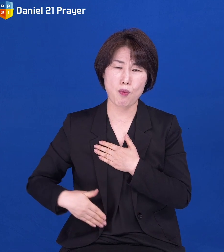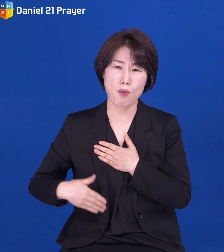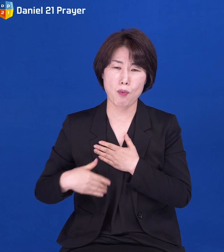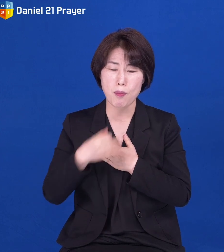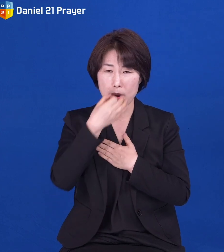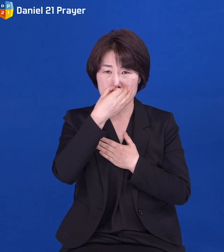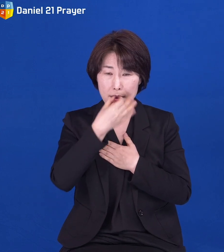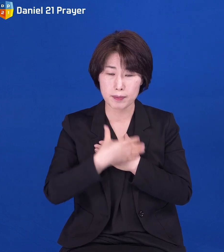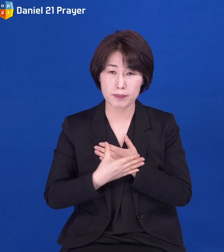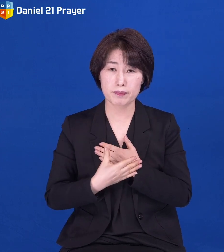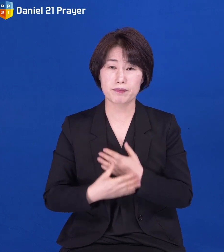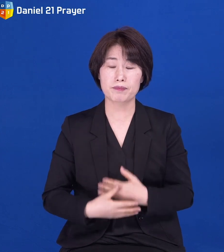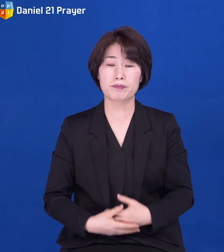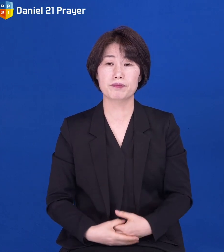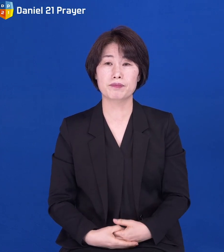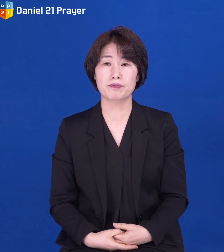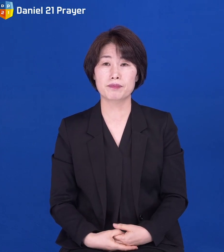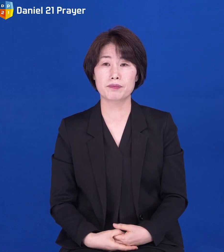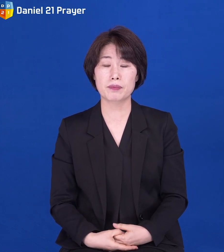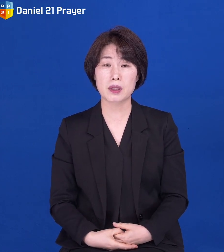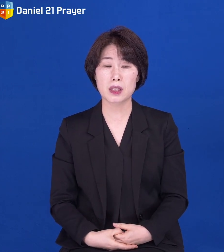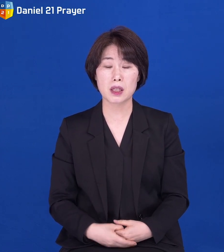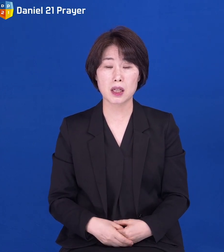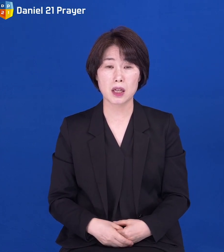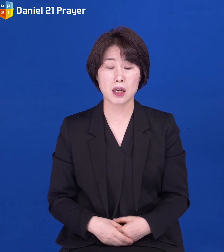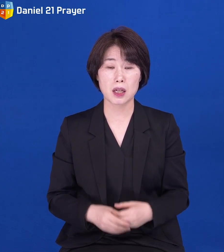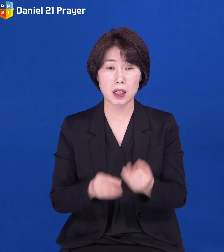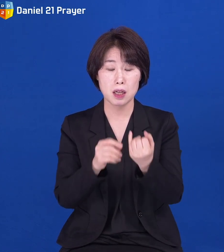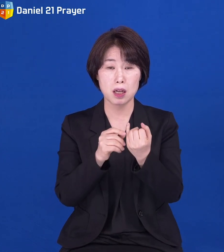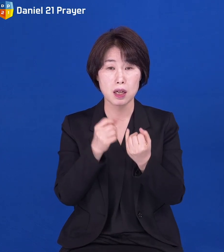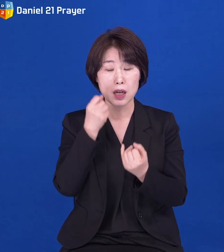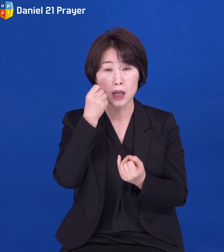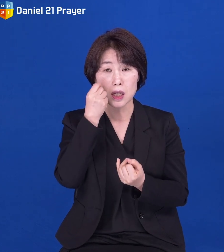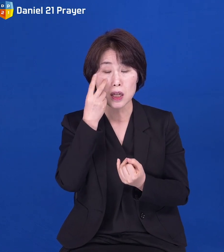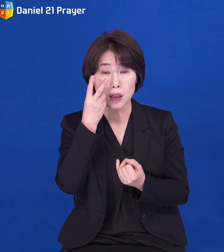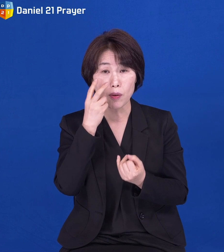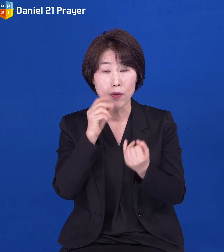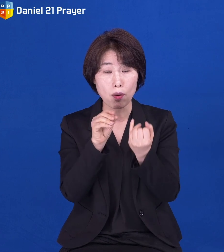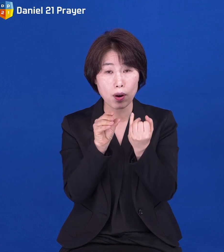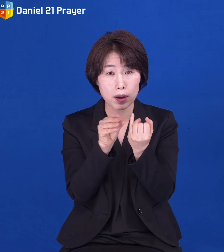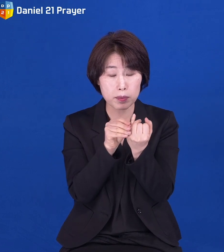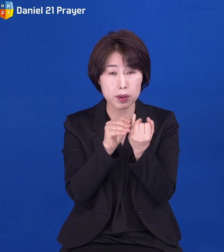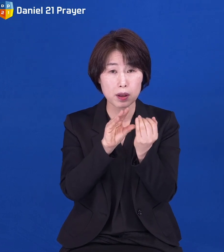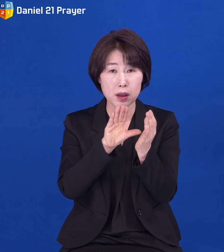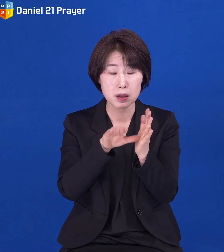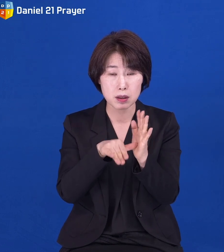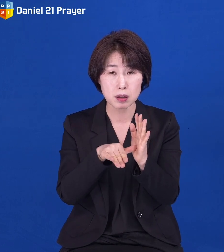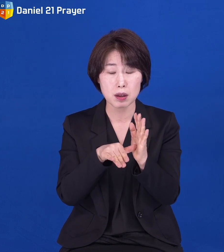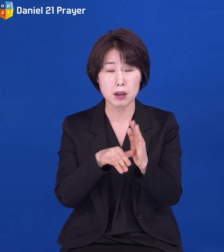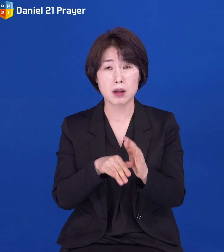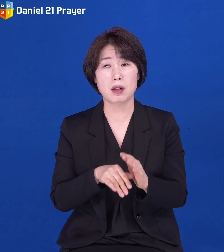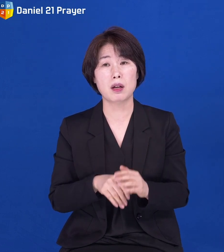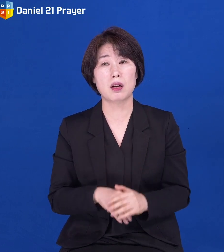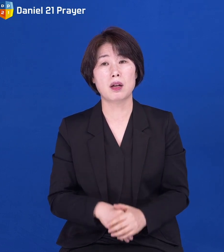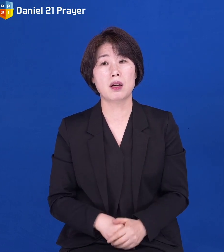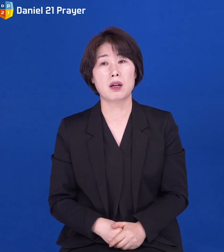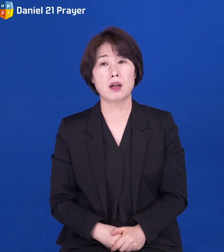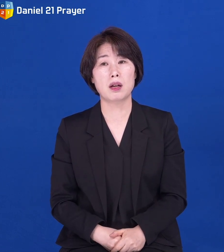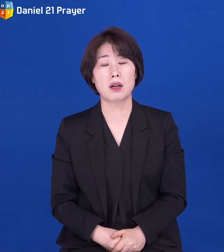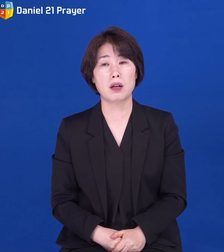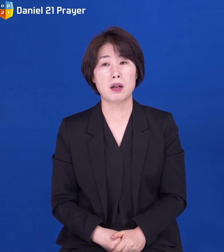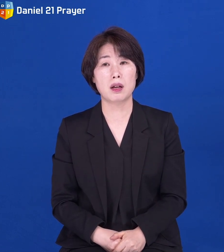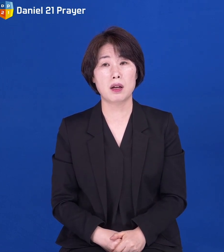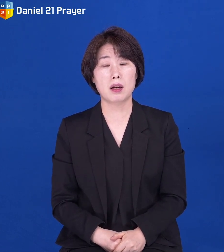그때 1, 2개월 때 제일 조심해야 됐을 때였는데 제가 항상 아이가 아프다 보니까 그때 뭐가 이렇게